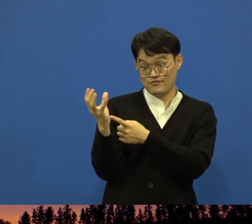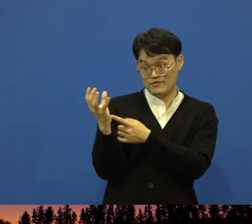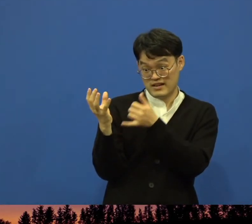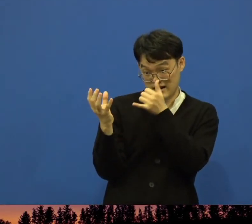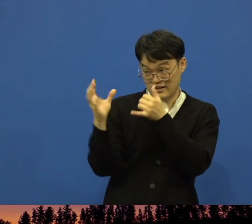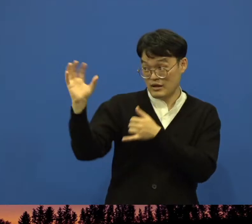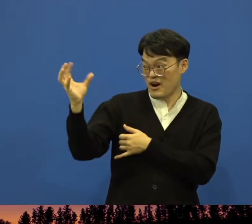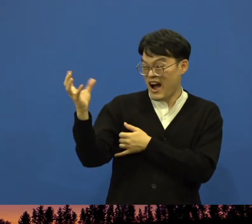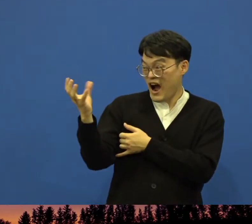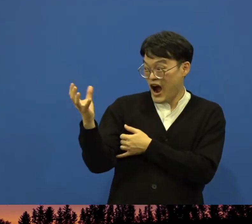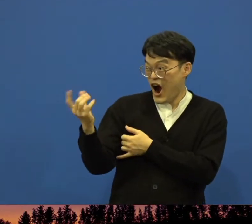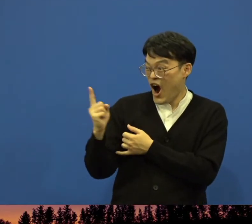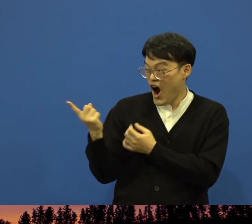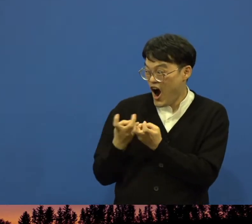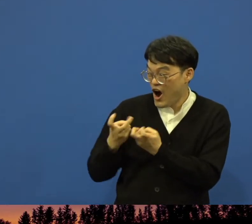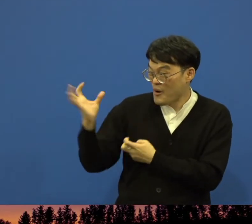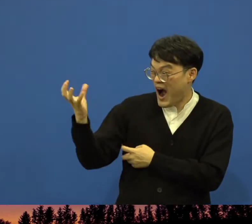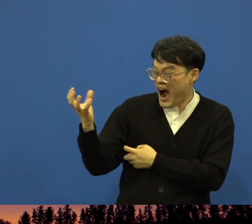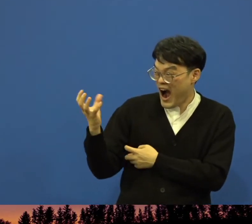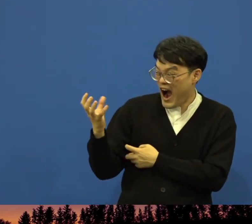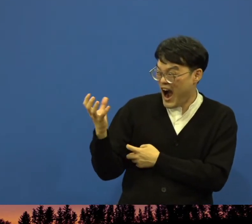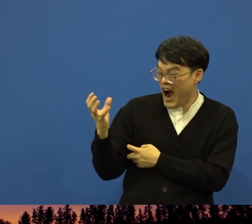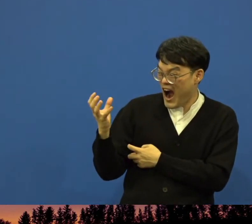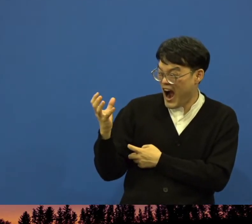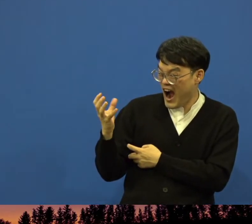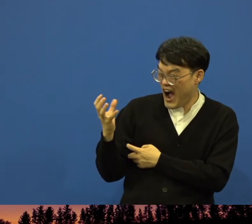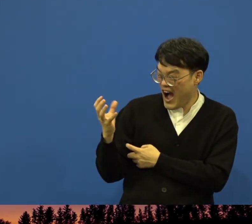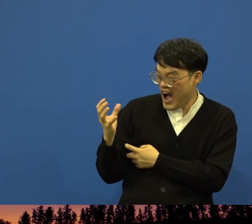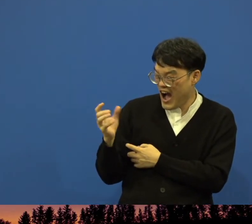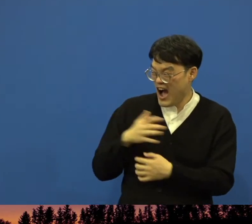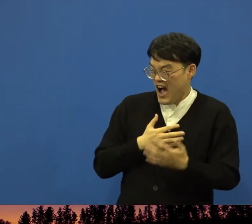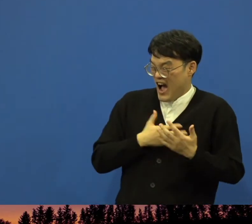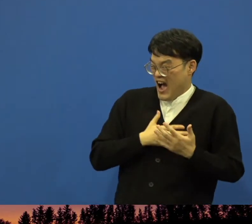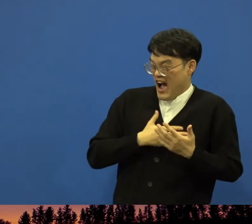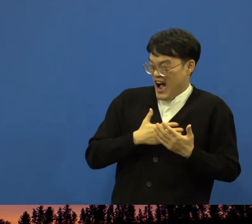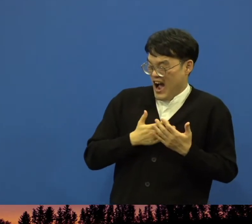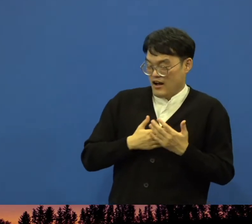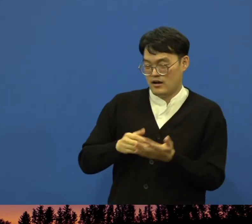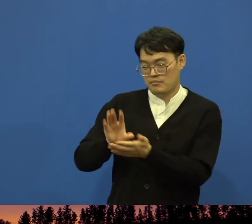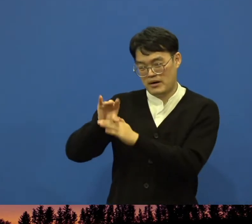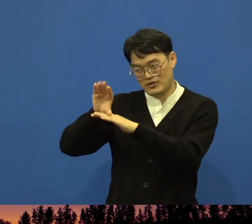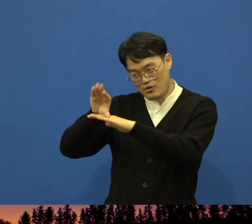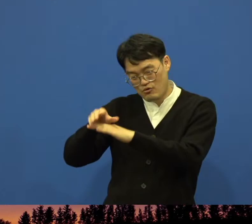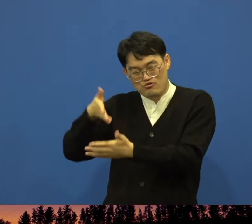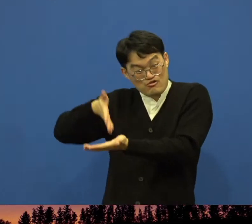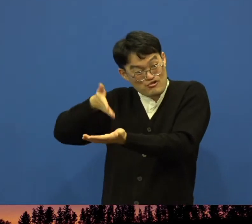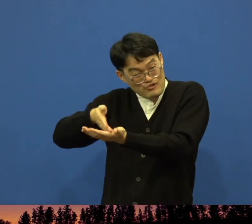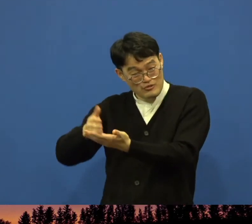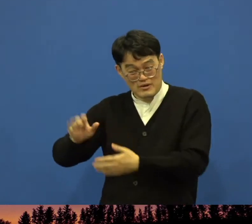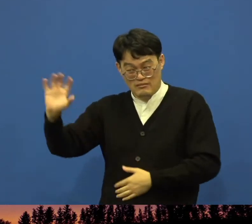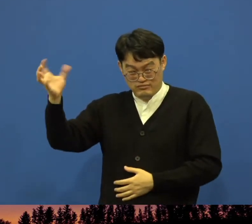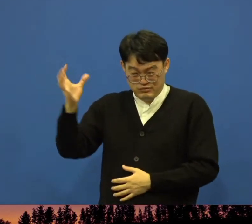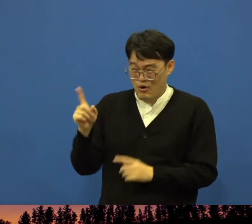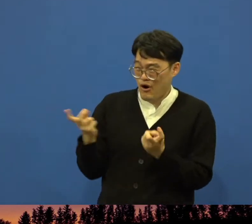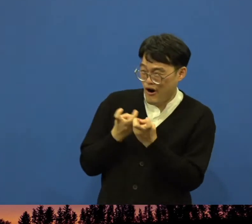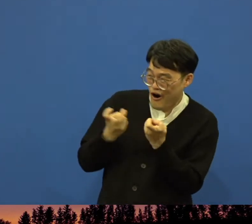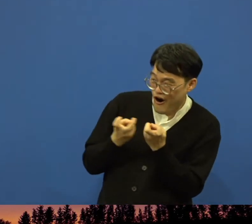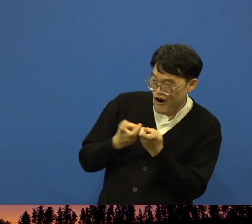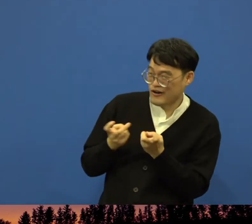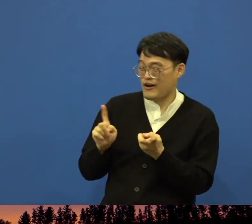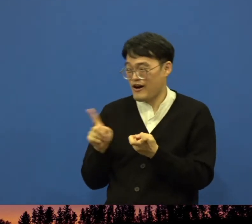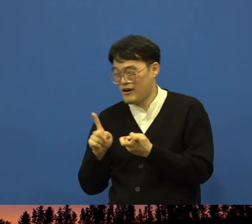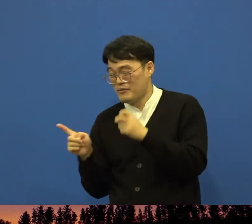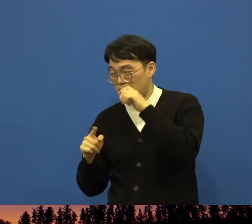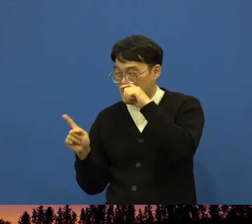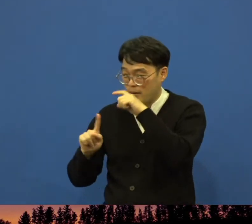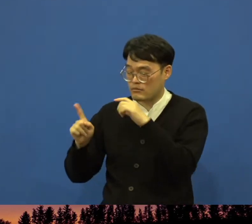난리 법석을 들었는데 마음을 졸이고 그랬는데 방송을 통해서 막 들을 때는 이게 언제 오나 그랬는데 언제가